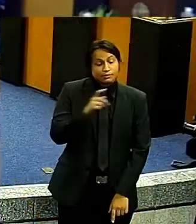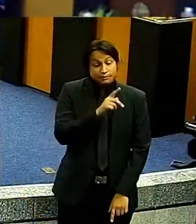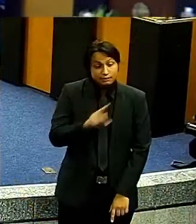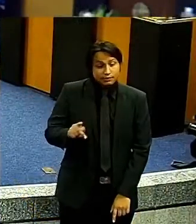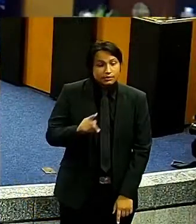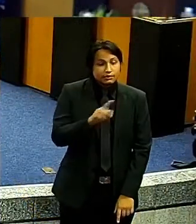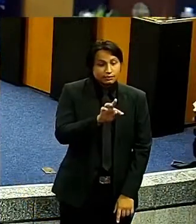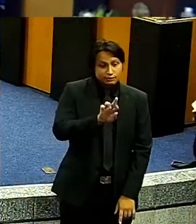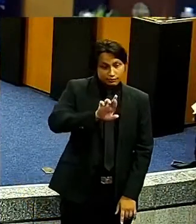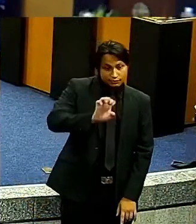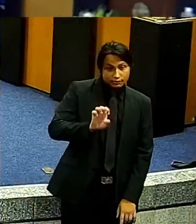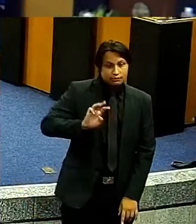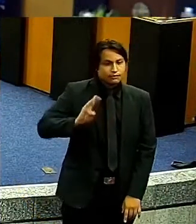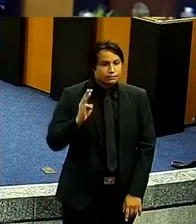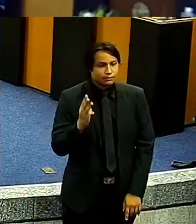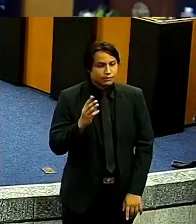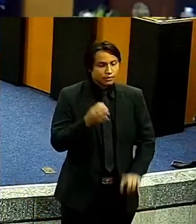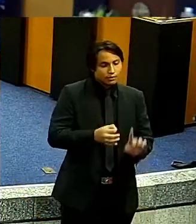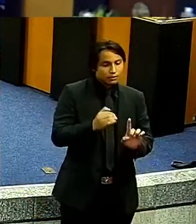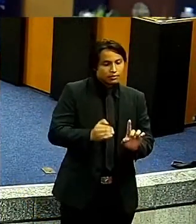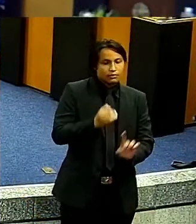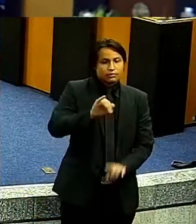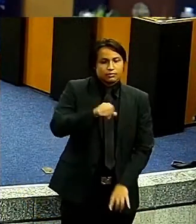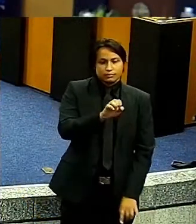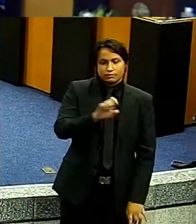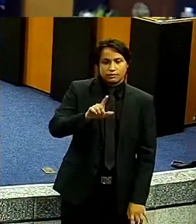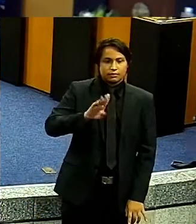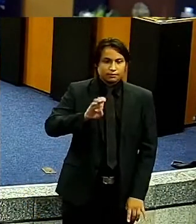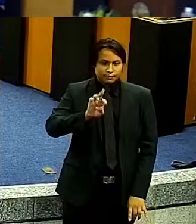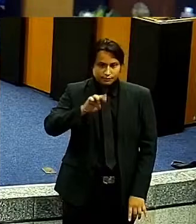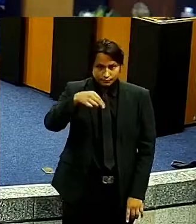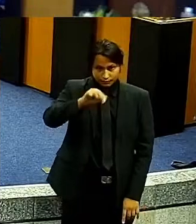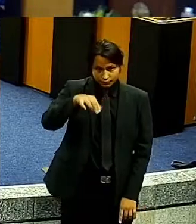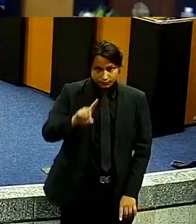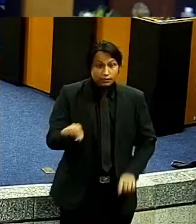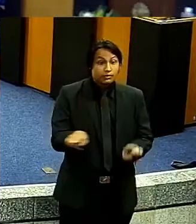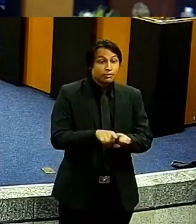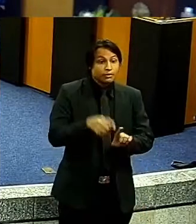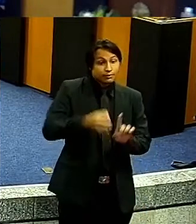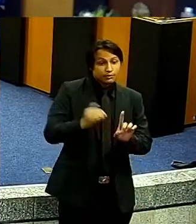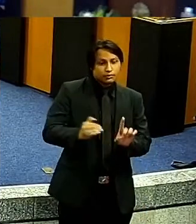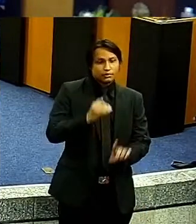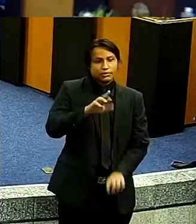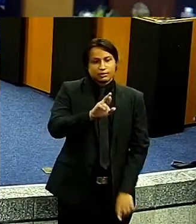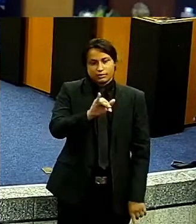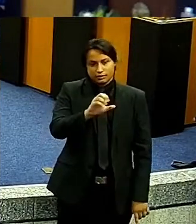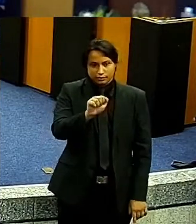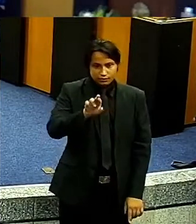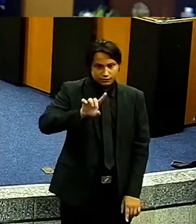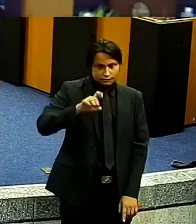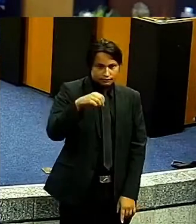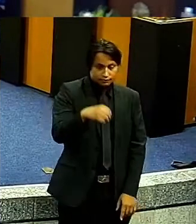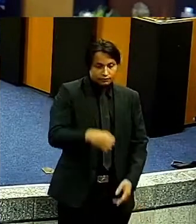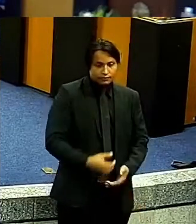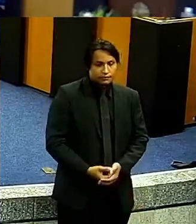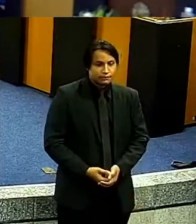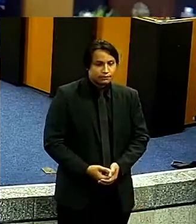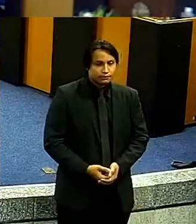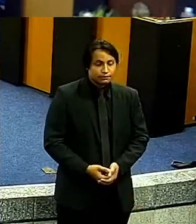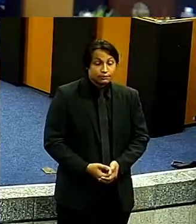Maranhão que se encontram aqui o Desembargador José Bernardo Silva Rodrigues Desembargador Ricardo guaibe